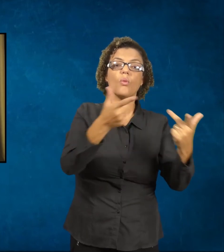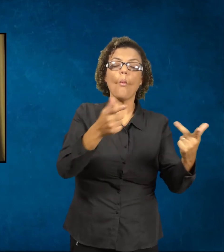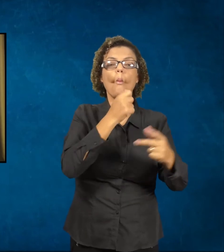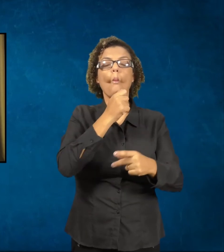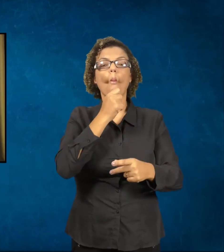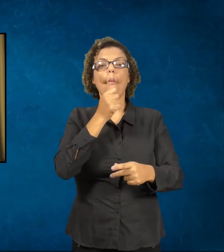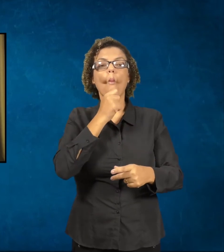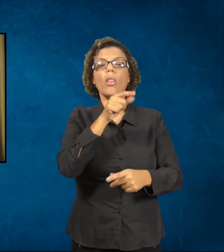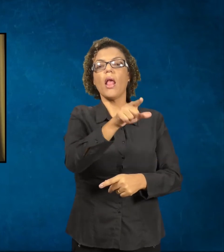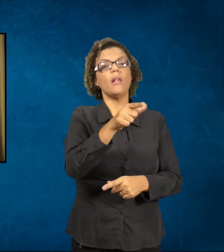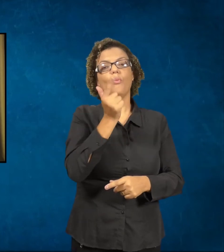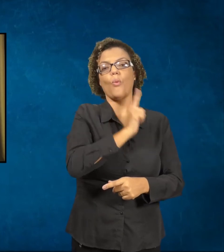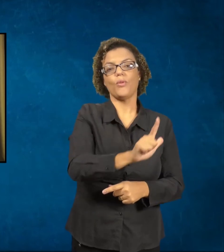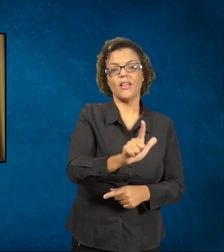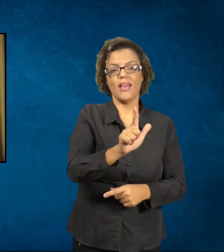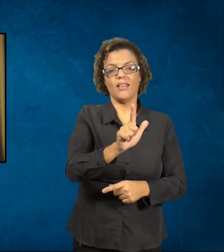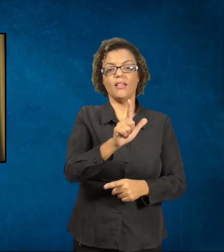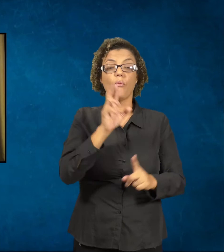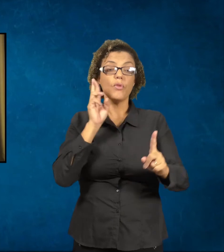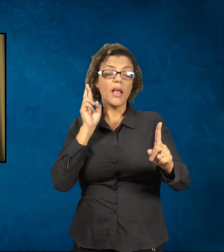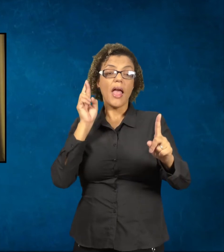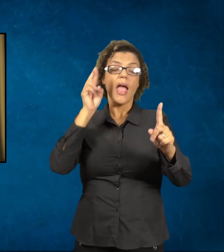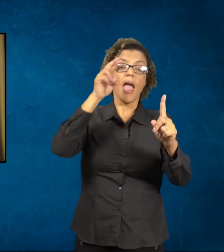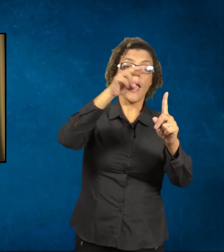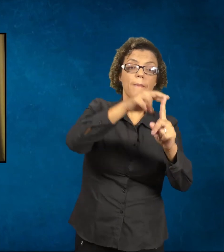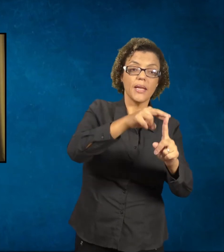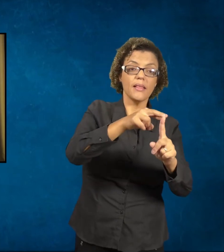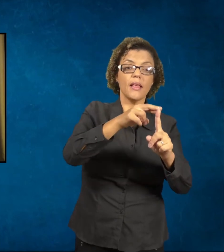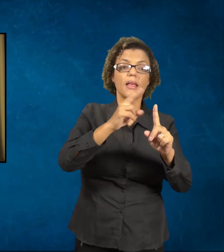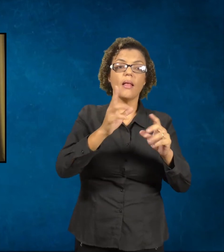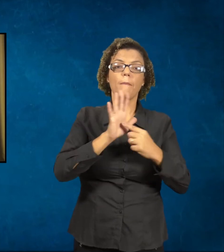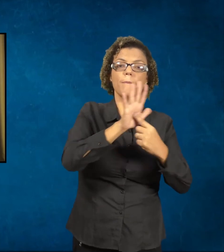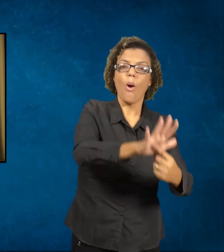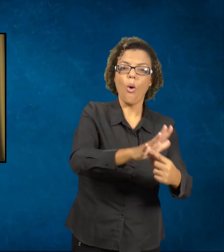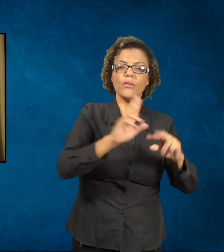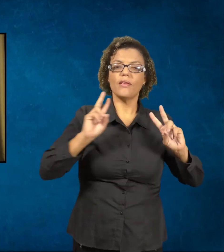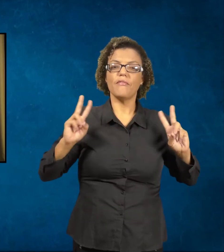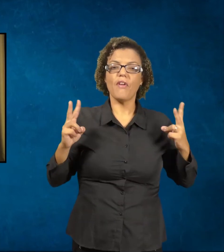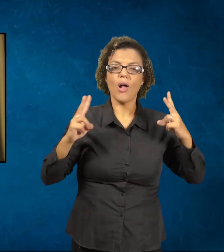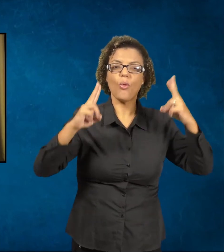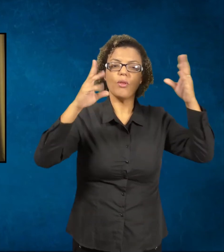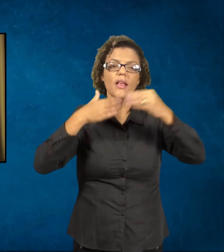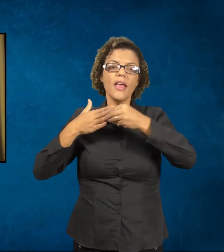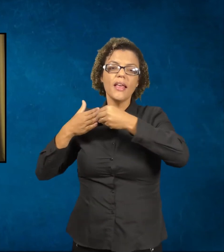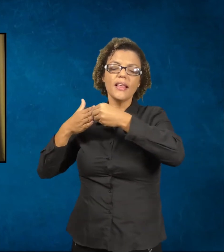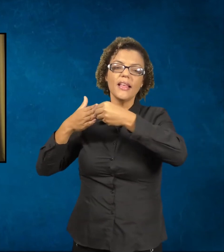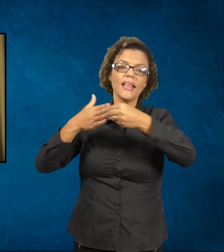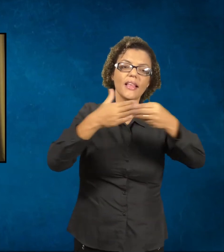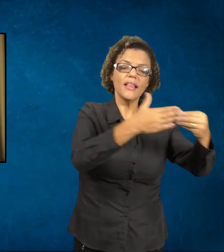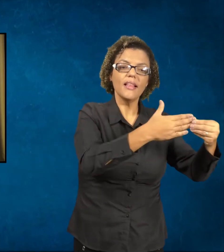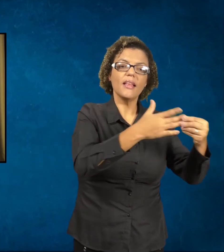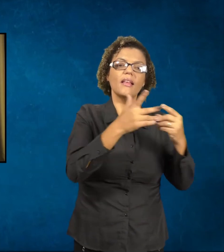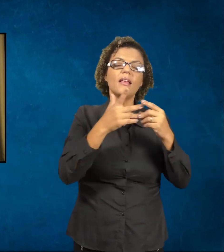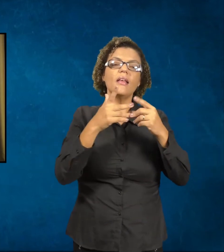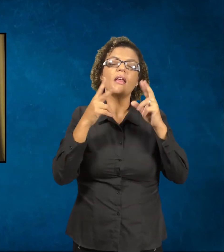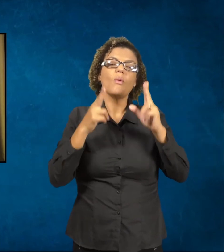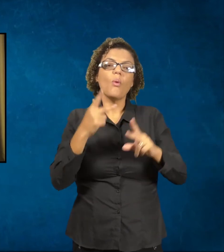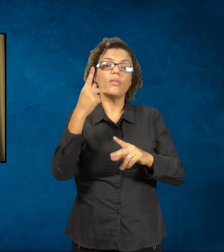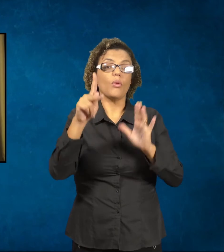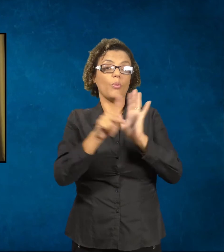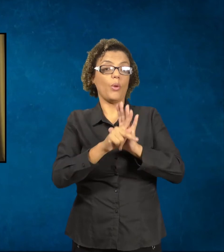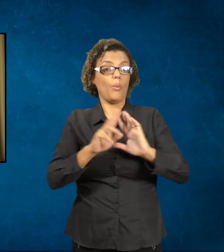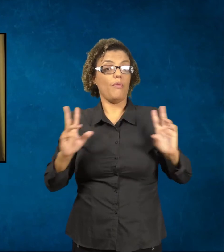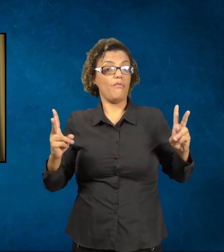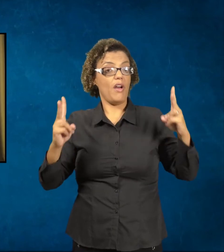bem estabelecidos. Você representa essa necessidade e conduz como os seus próprios valores conduziriam